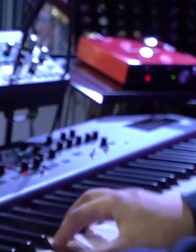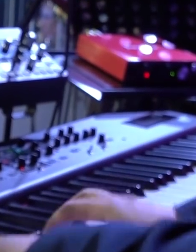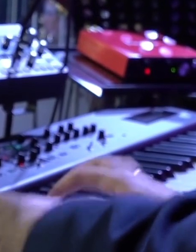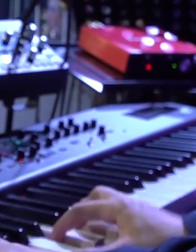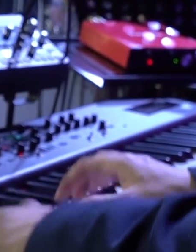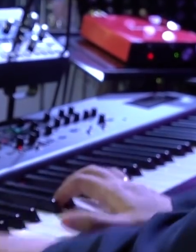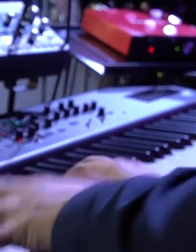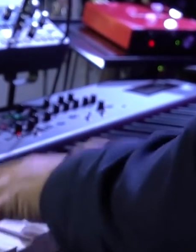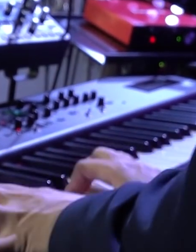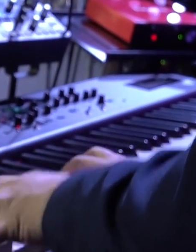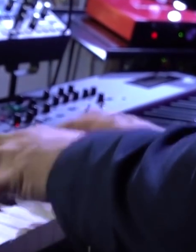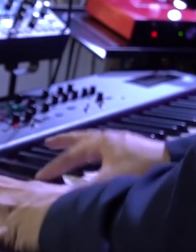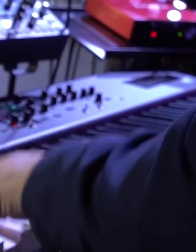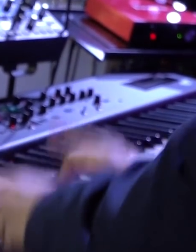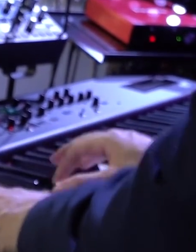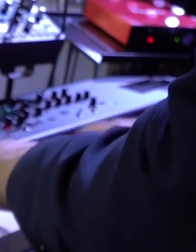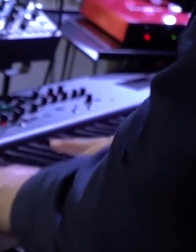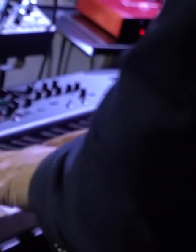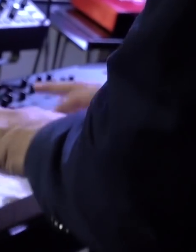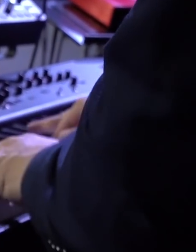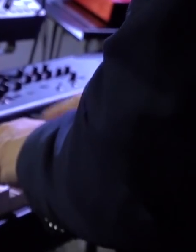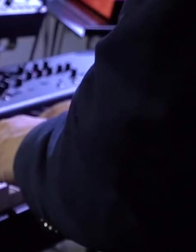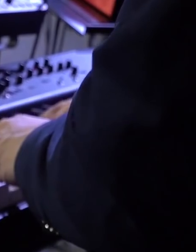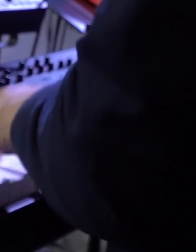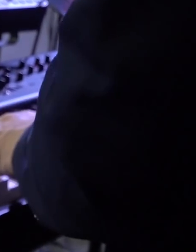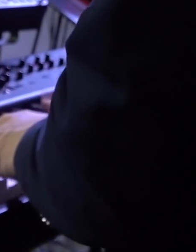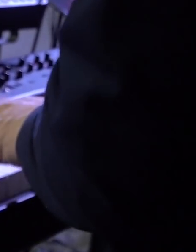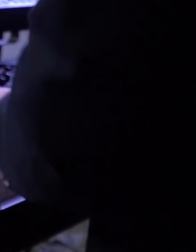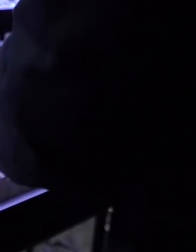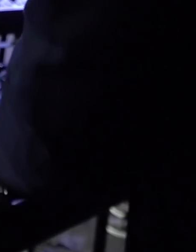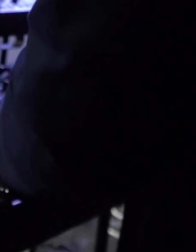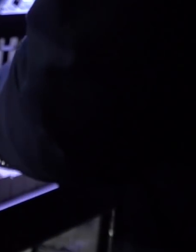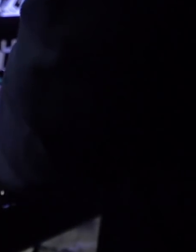Haleluya. Dirinya rabaya sararabarabu.